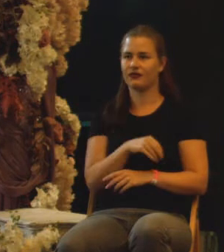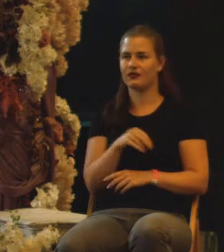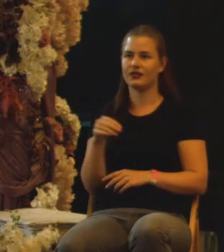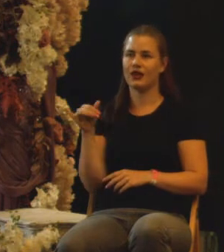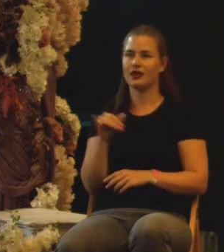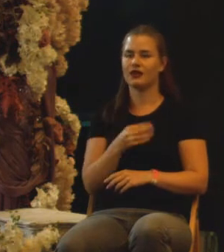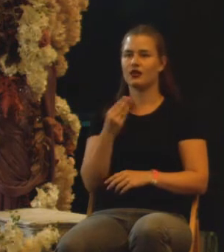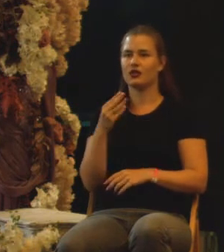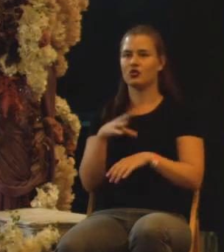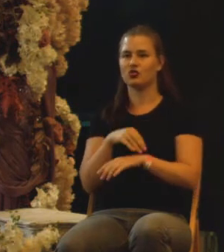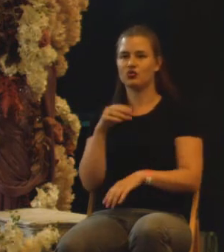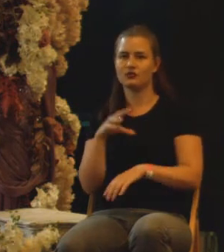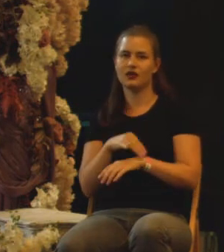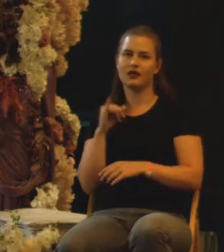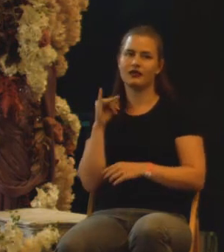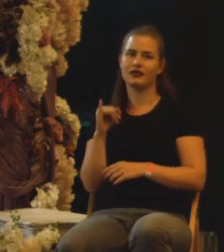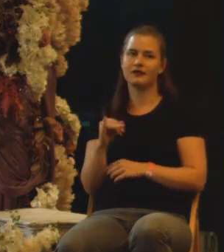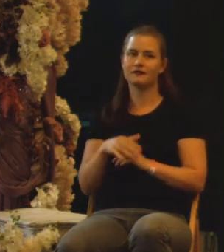и шуба, и